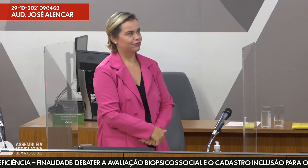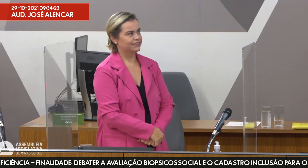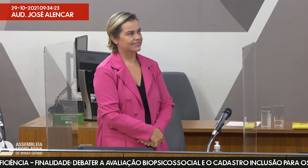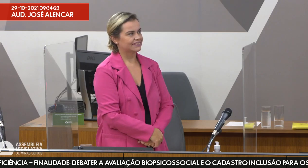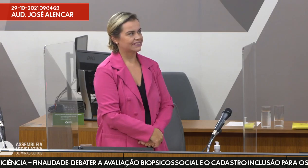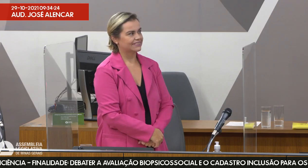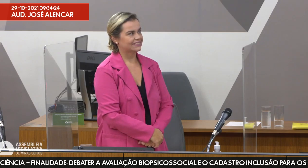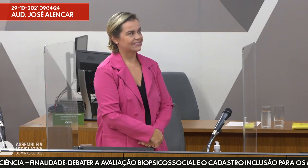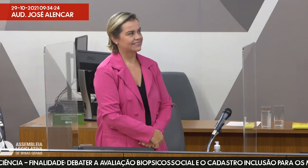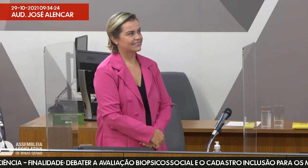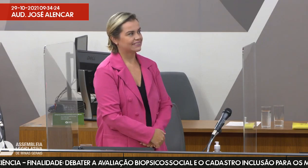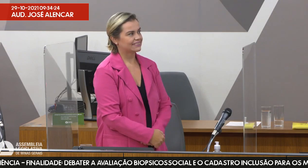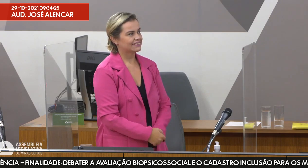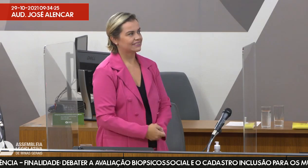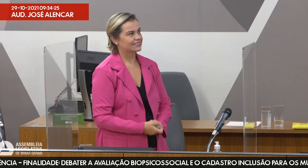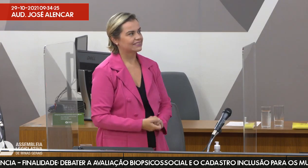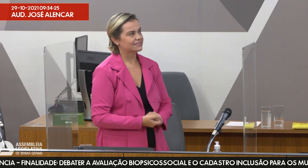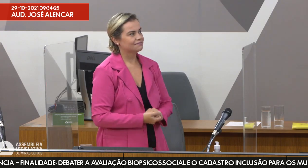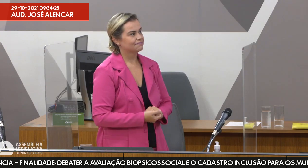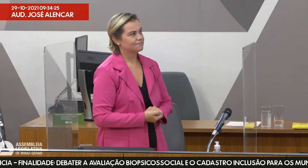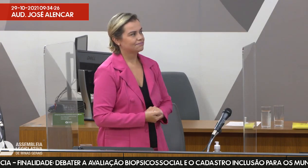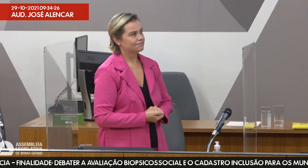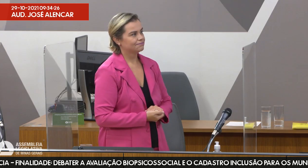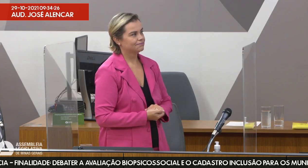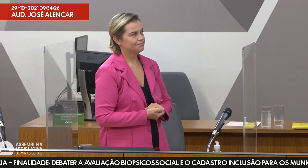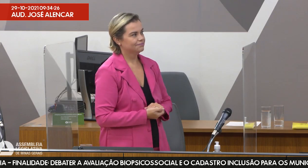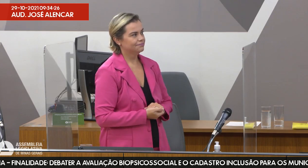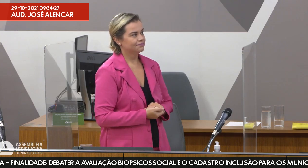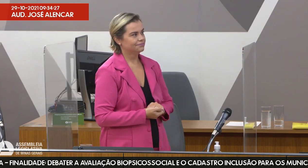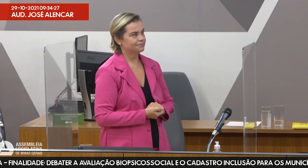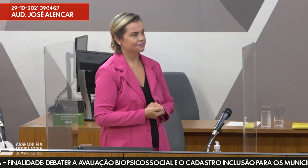nós desenvolvemos esse material a respeito disso. O próximo slide, por favor.